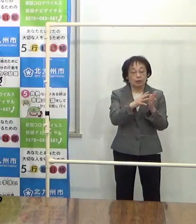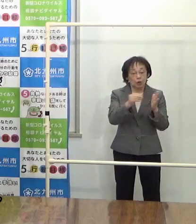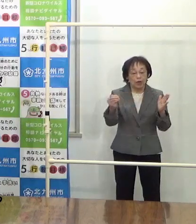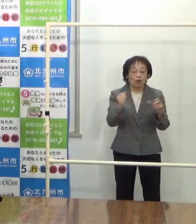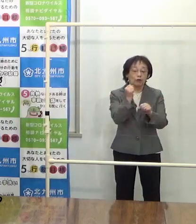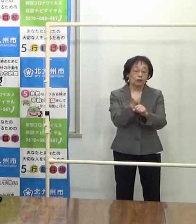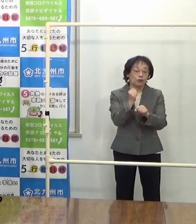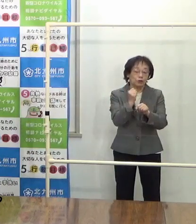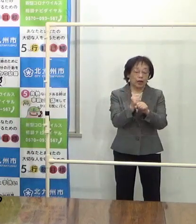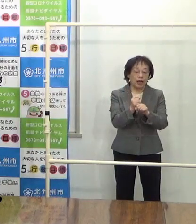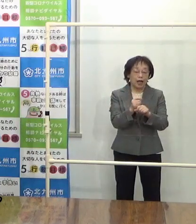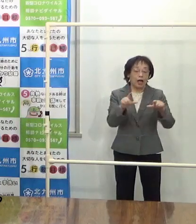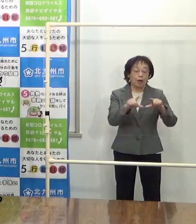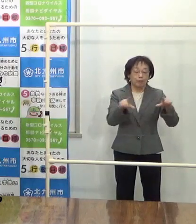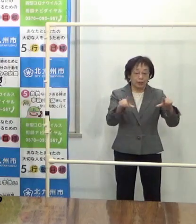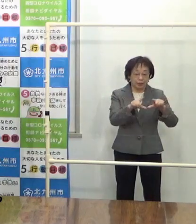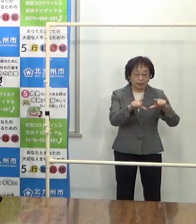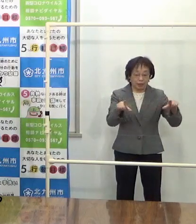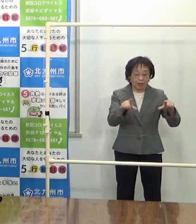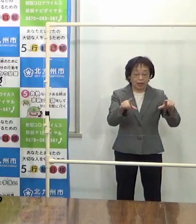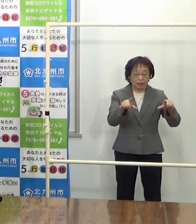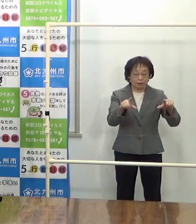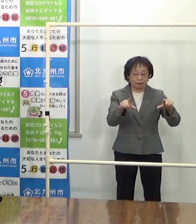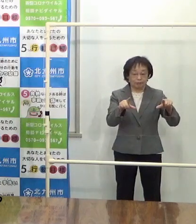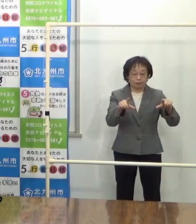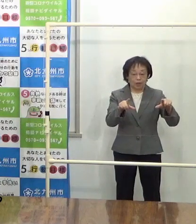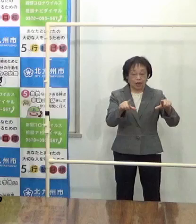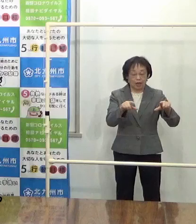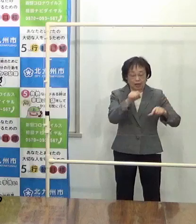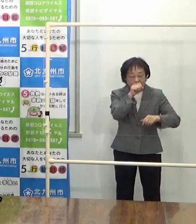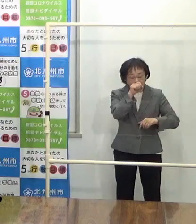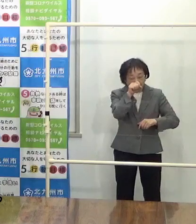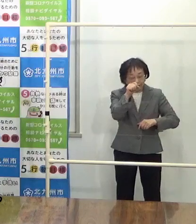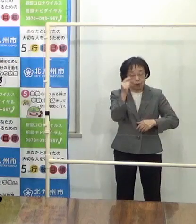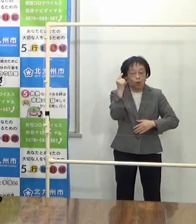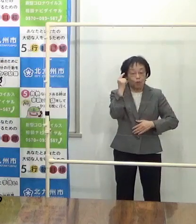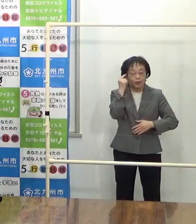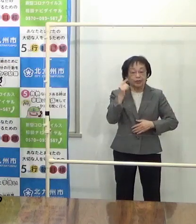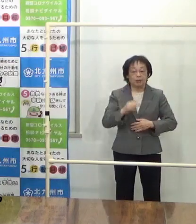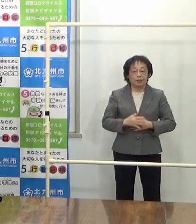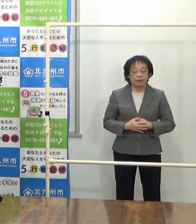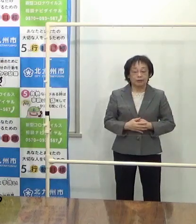は、民間施設への普及も念頭に意義があると考えます。